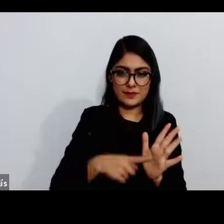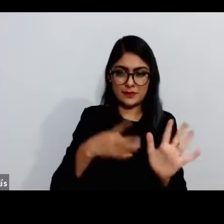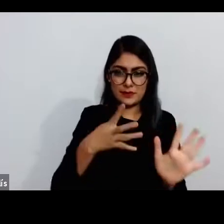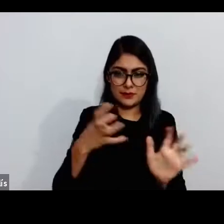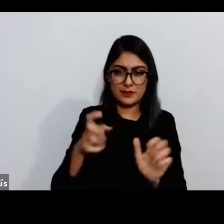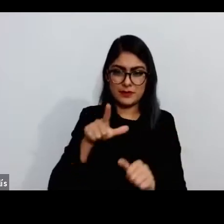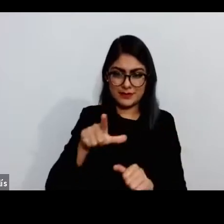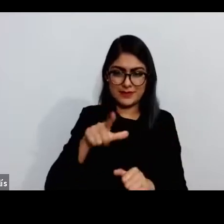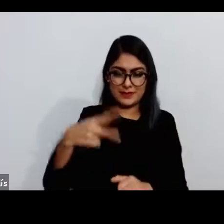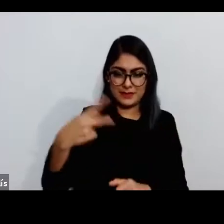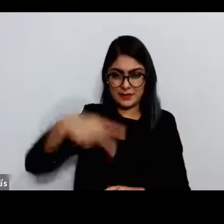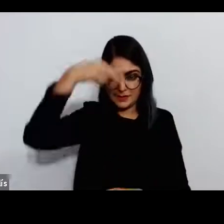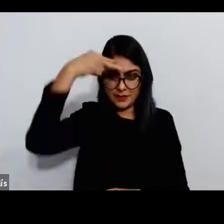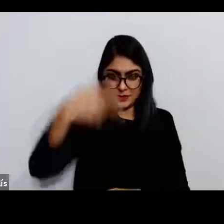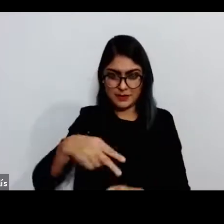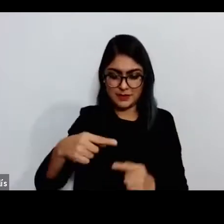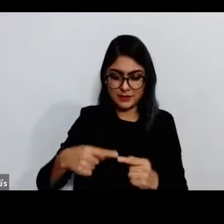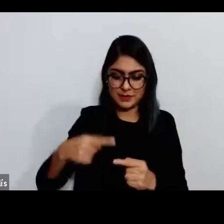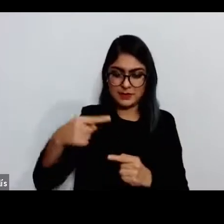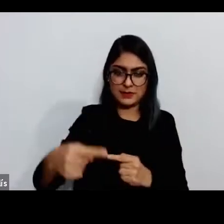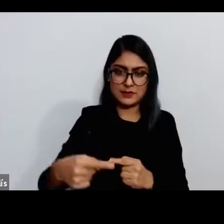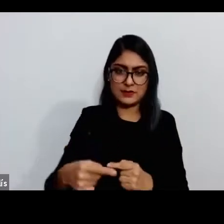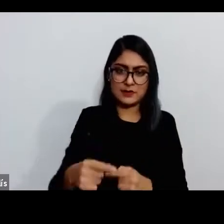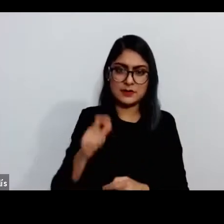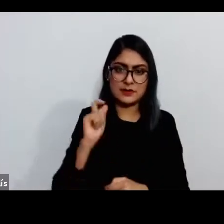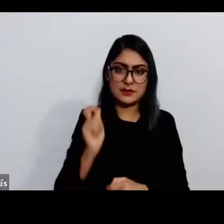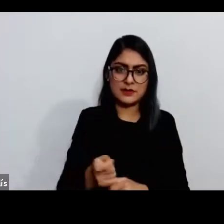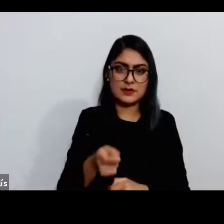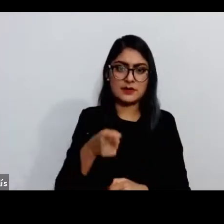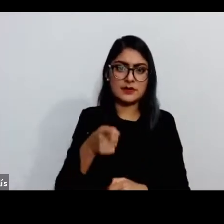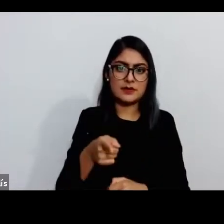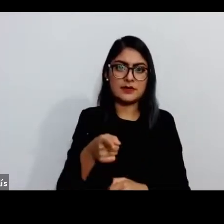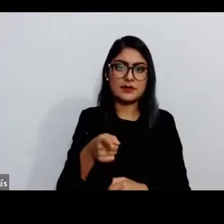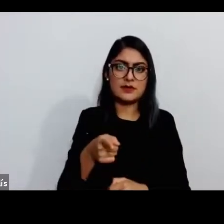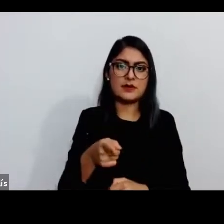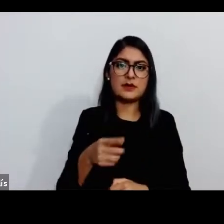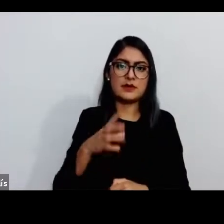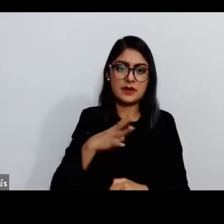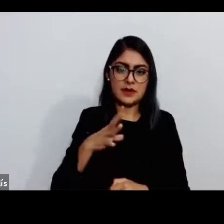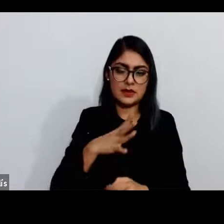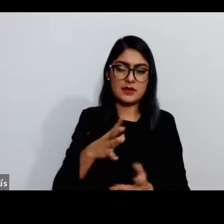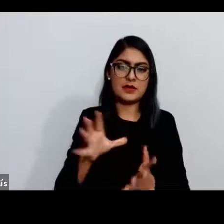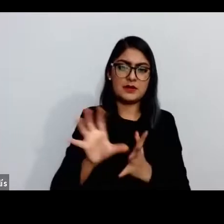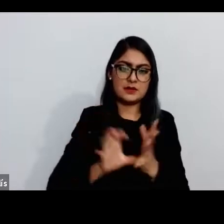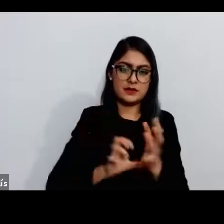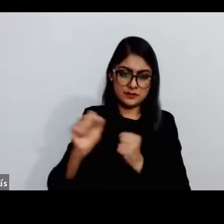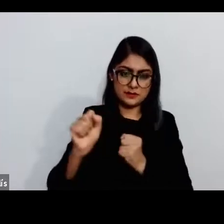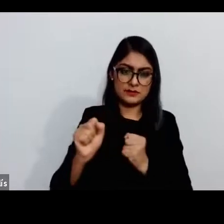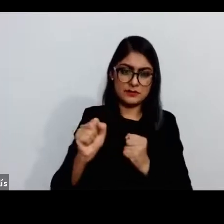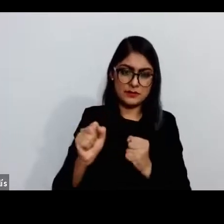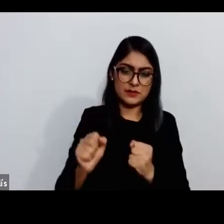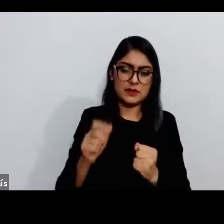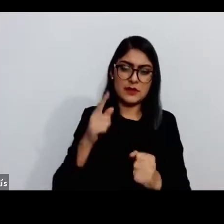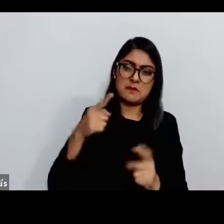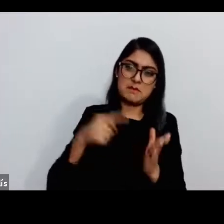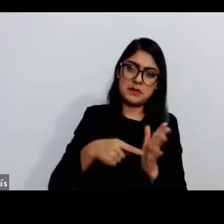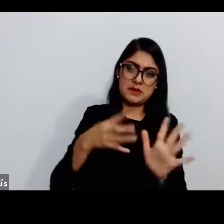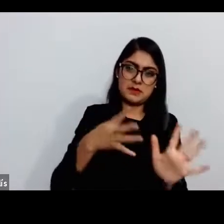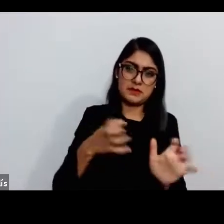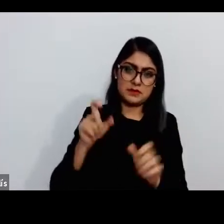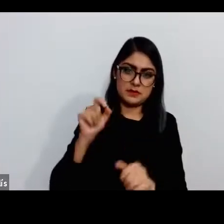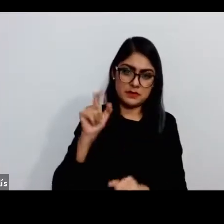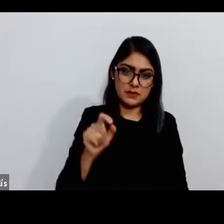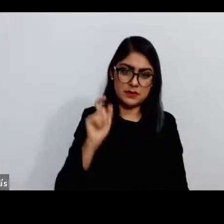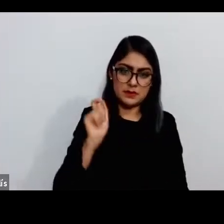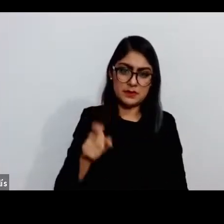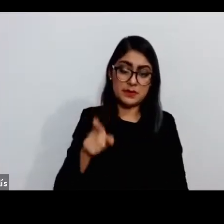también fue una constitución, así como la mexicana tuvo mucha influencia en el constitucionalismo latinoamericano durante el siglo XX, pues la Constitución de